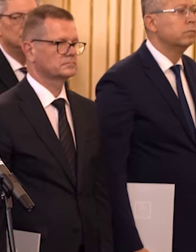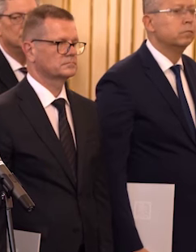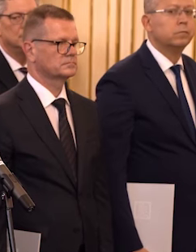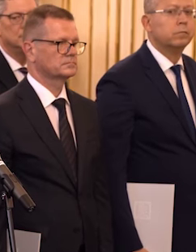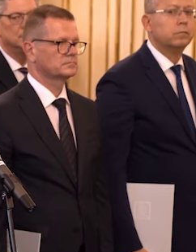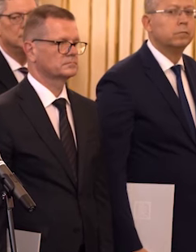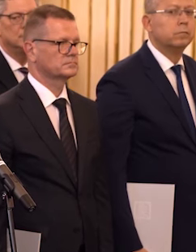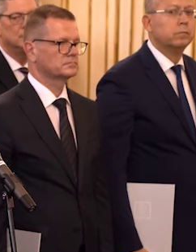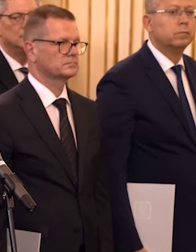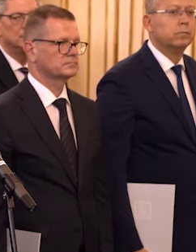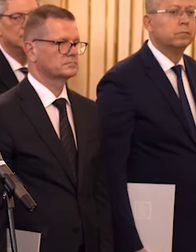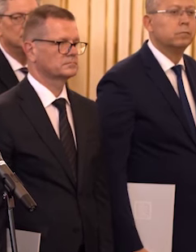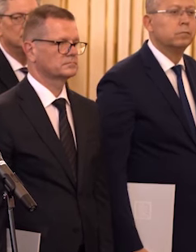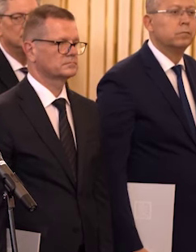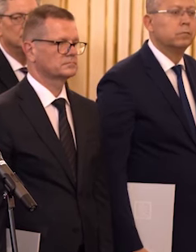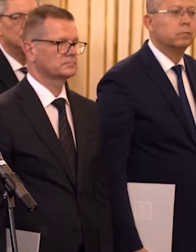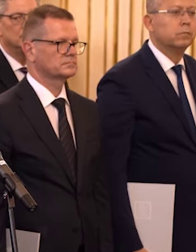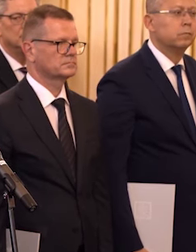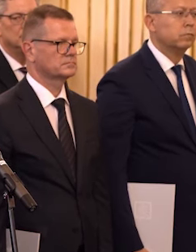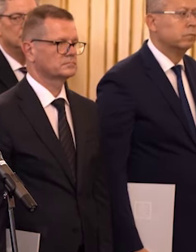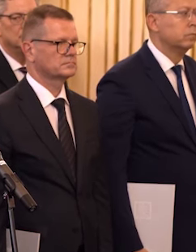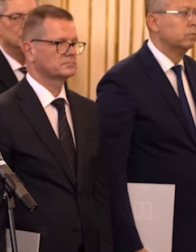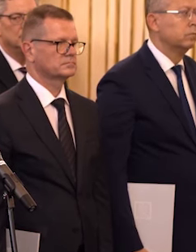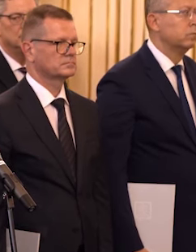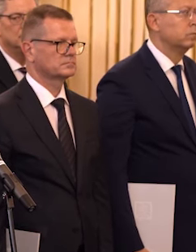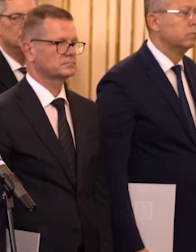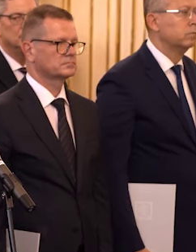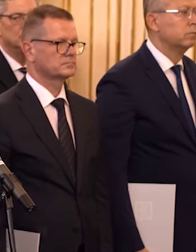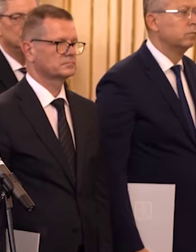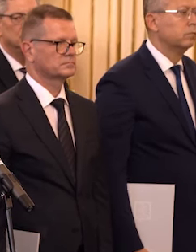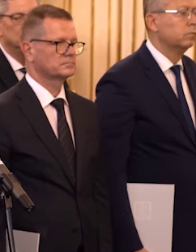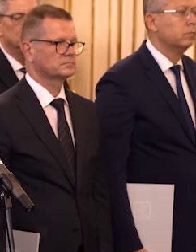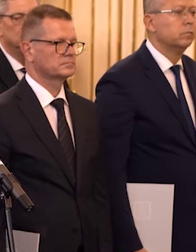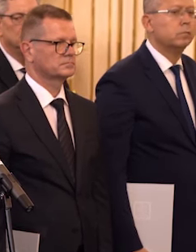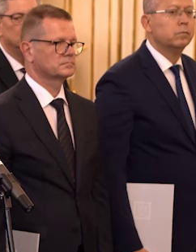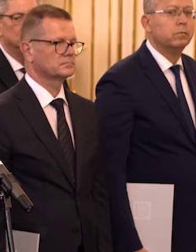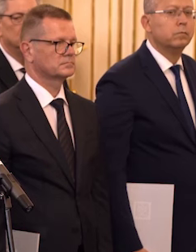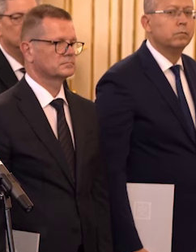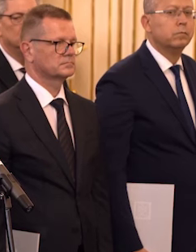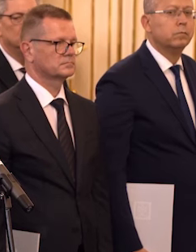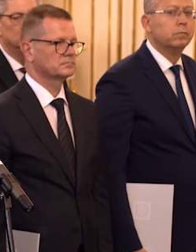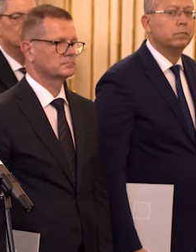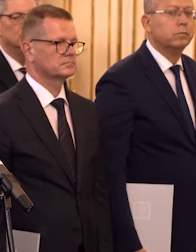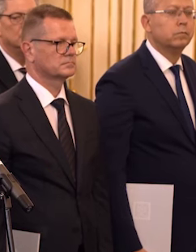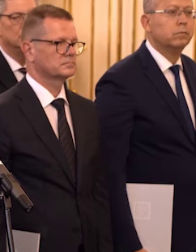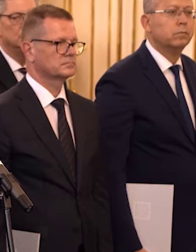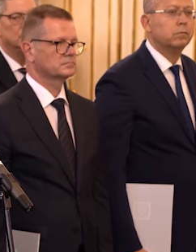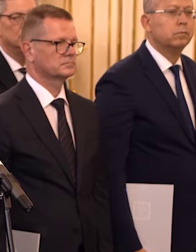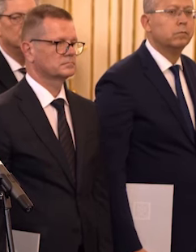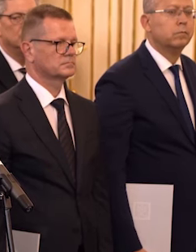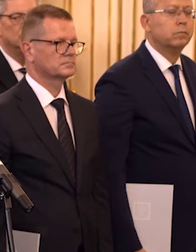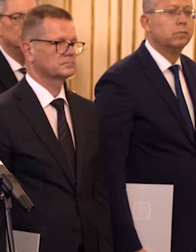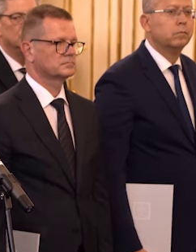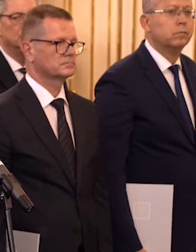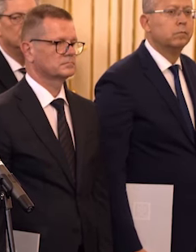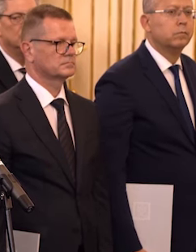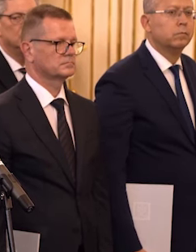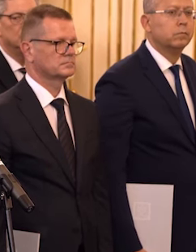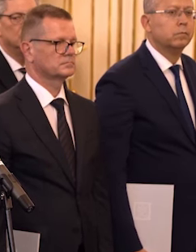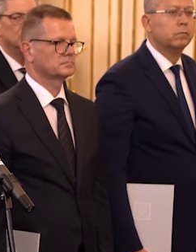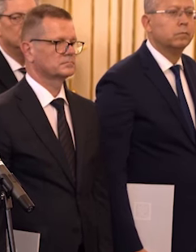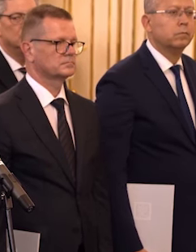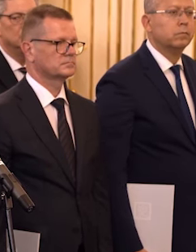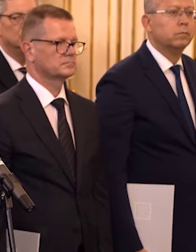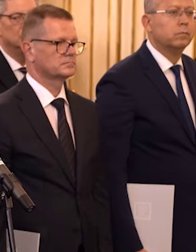pán predseda širokú politickú podporu 131 hlasov. Napriek tomu, že bol pokus časti opozície vrátiť sa